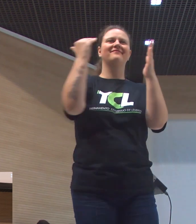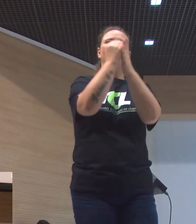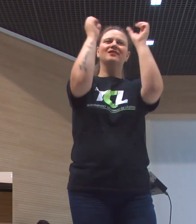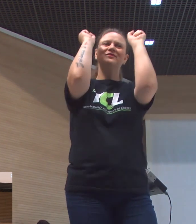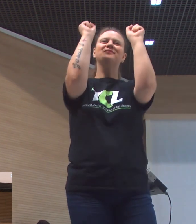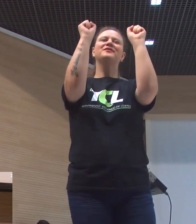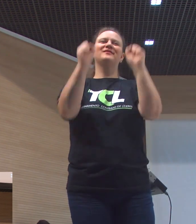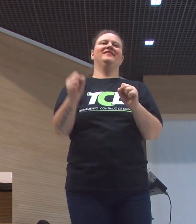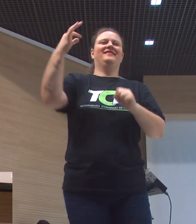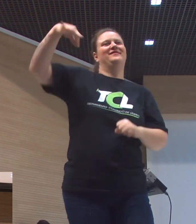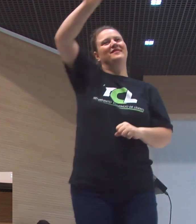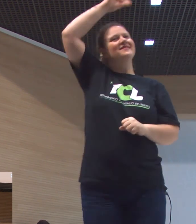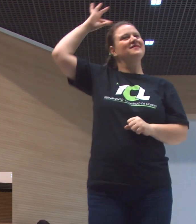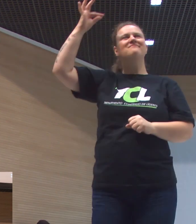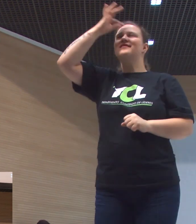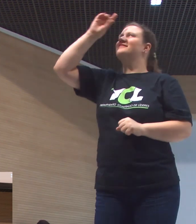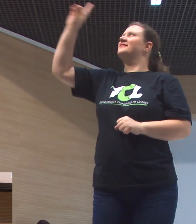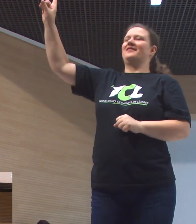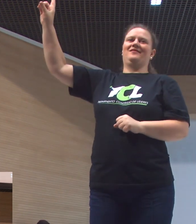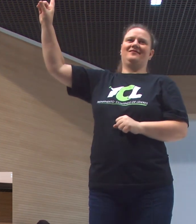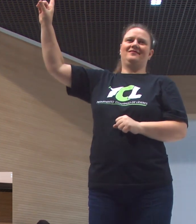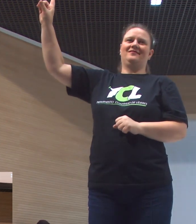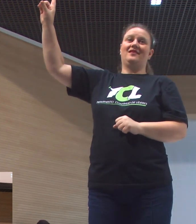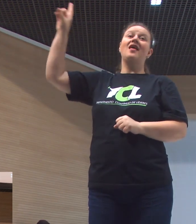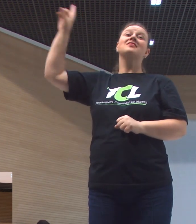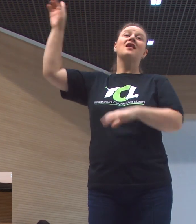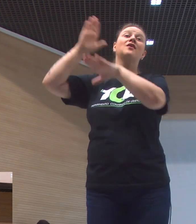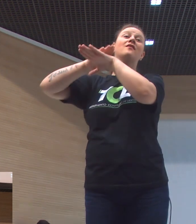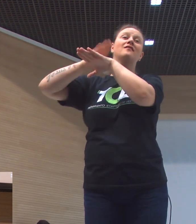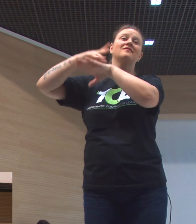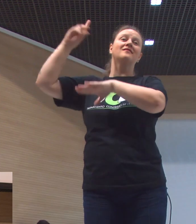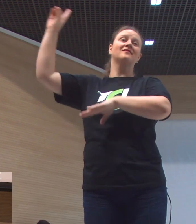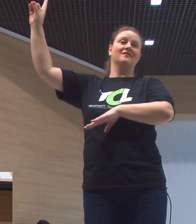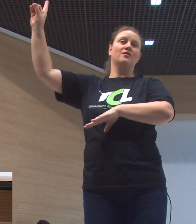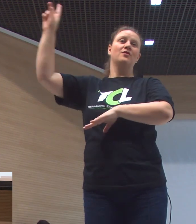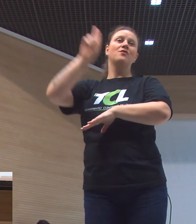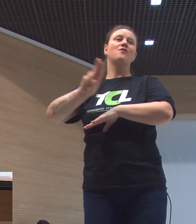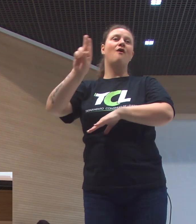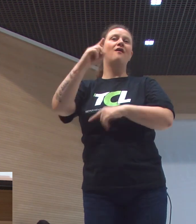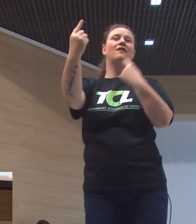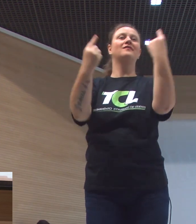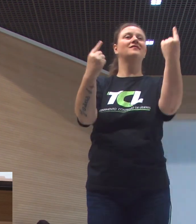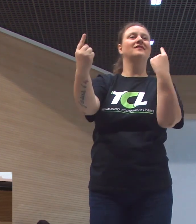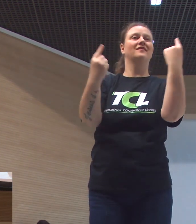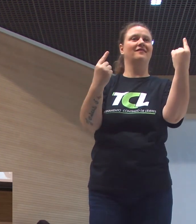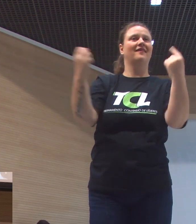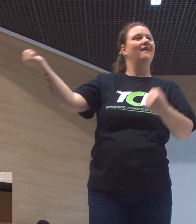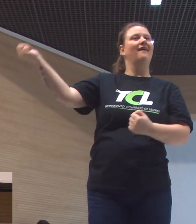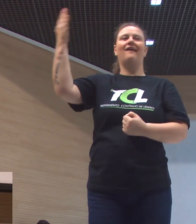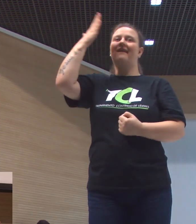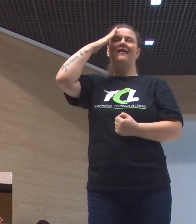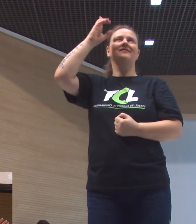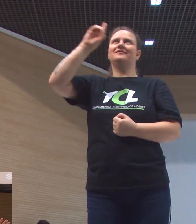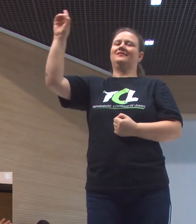será instrumento de Deus mais eficaz, que experimentará a graça de Deus de maneira